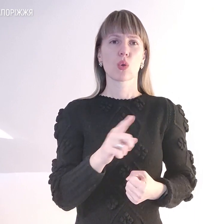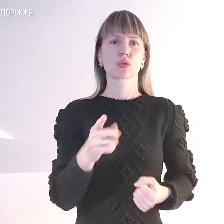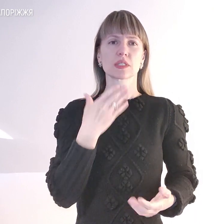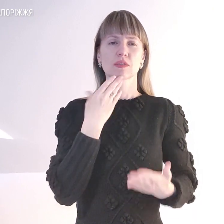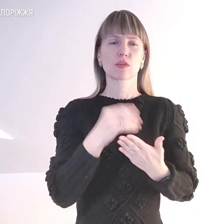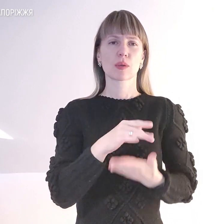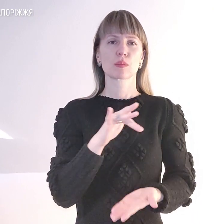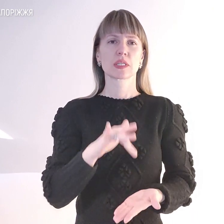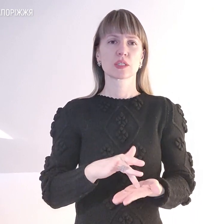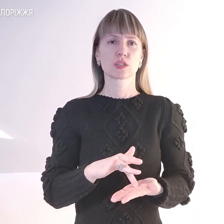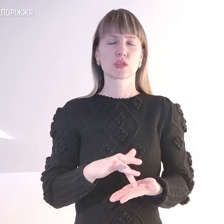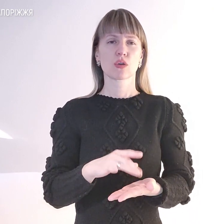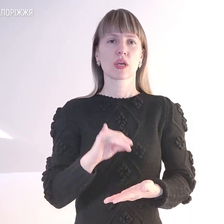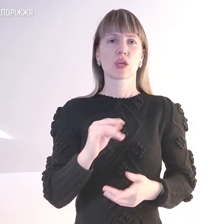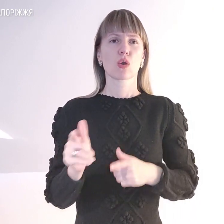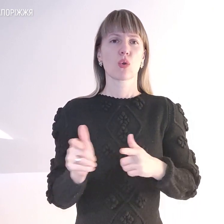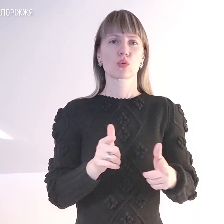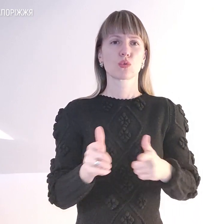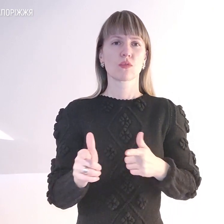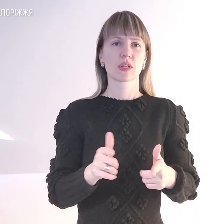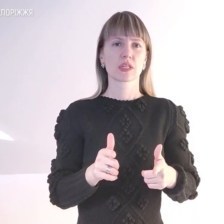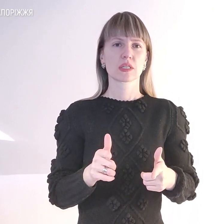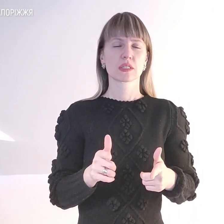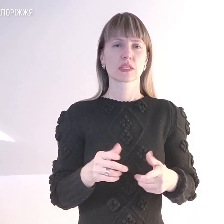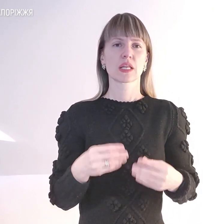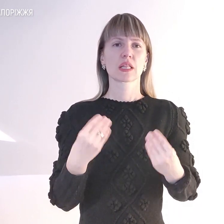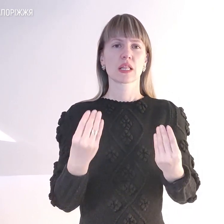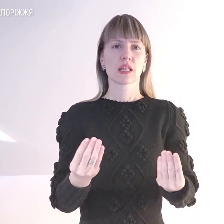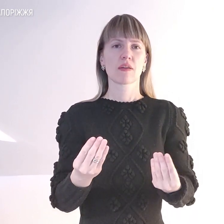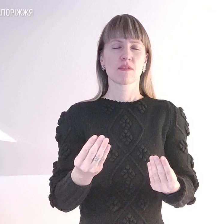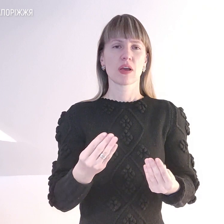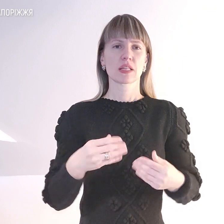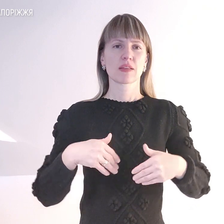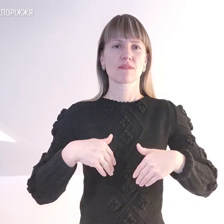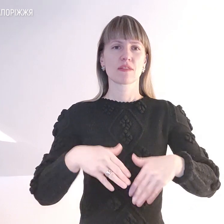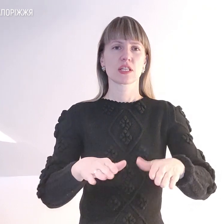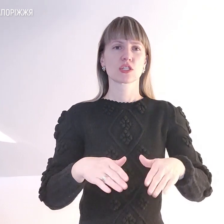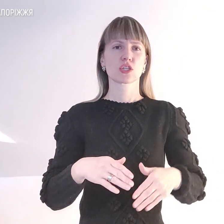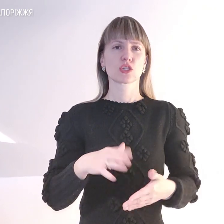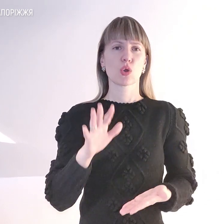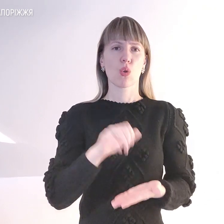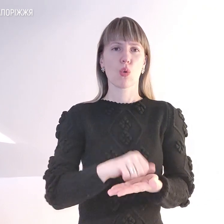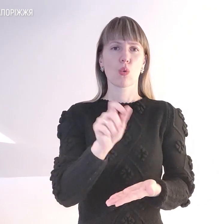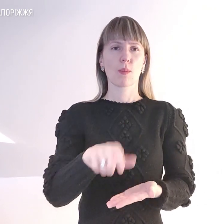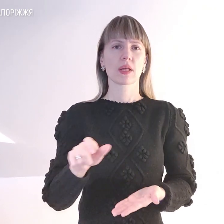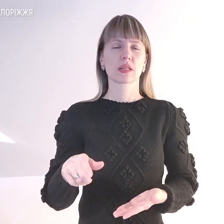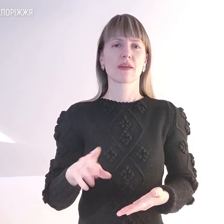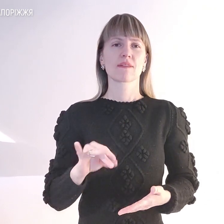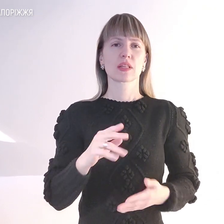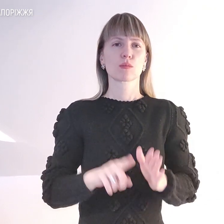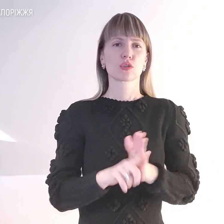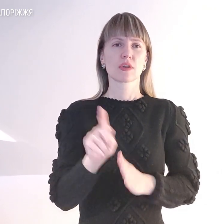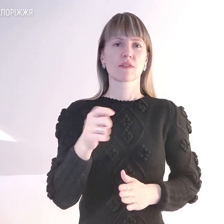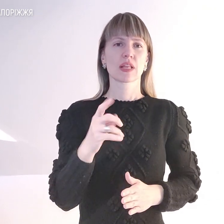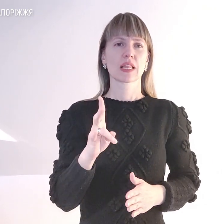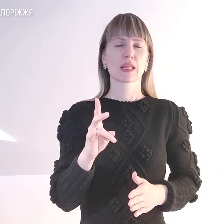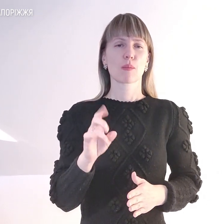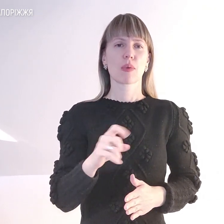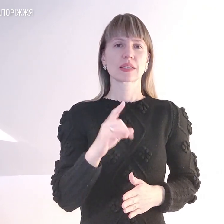місто і готуватися давати відсіч окупантам. Від початку війни на базі Запорізького